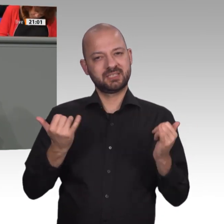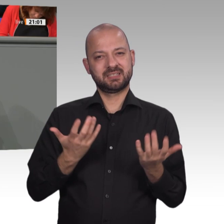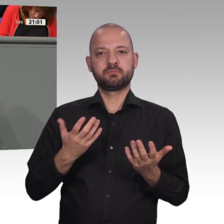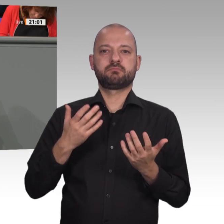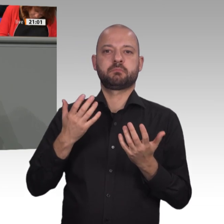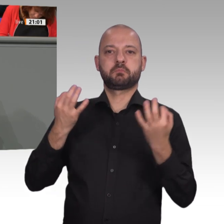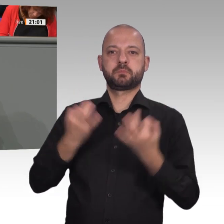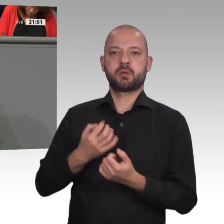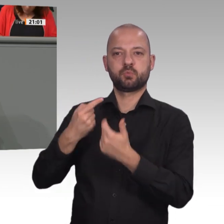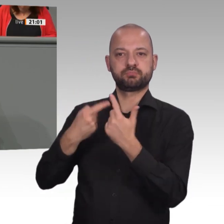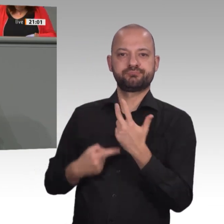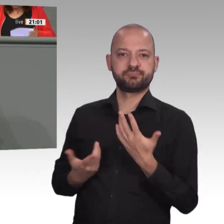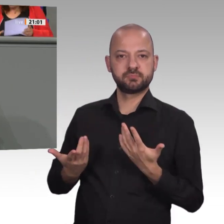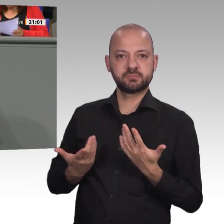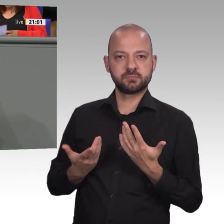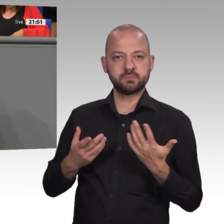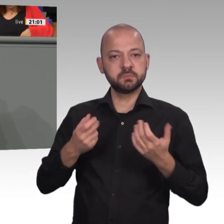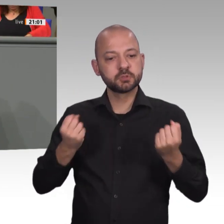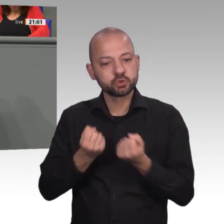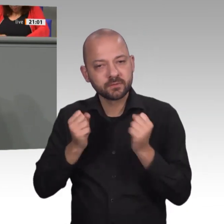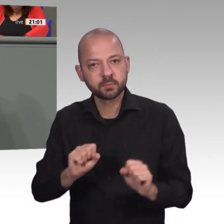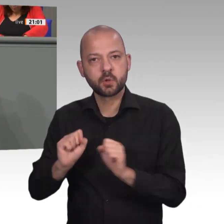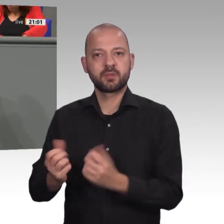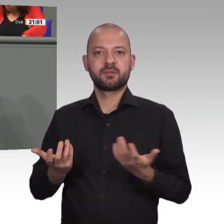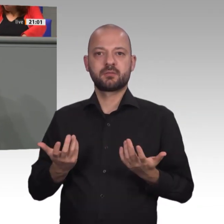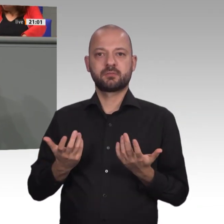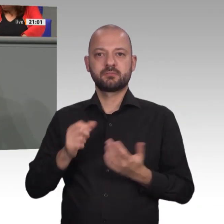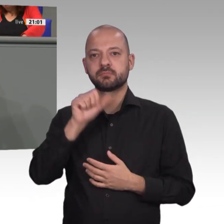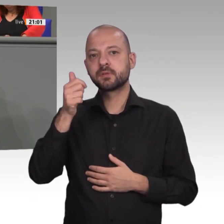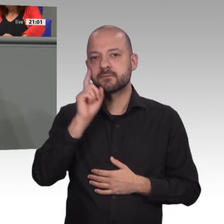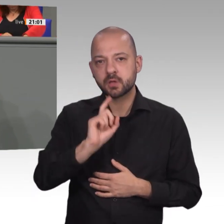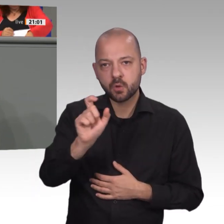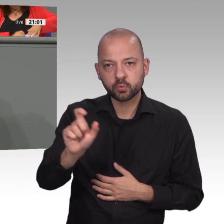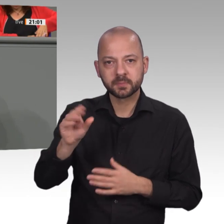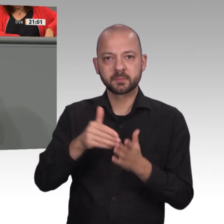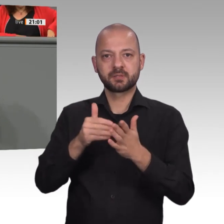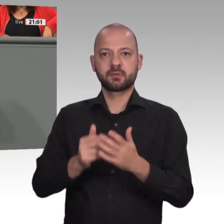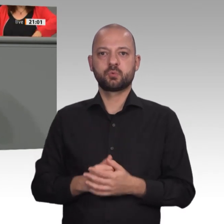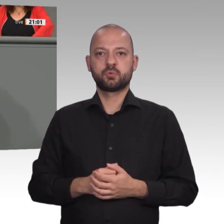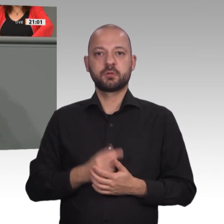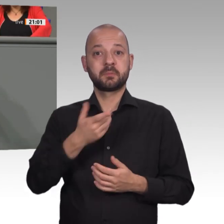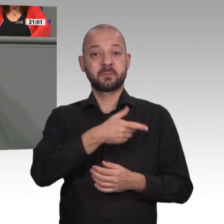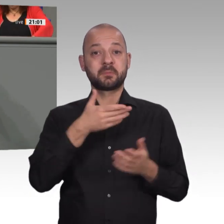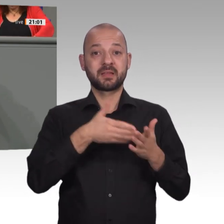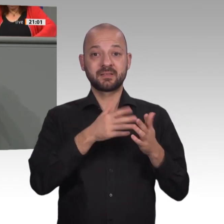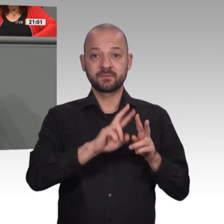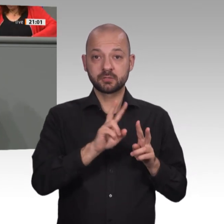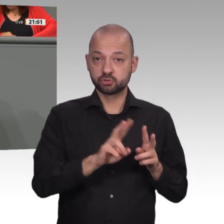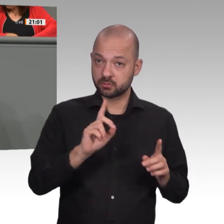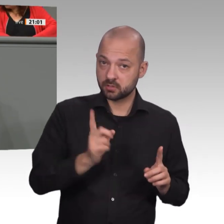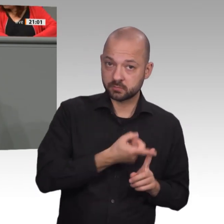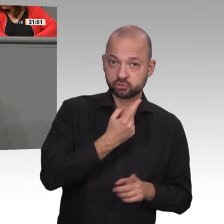sowie durch Anreize für die Beschäftigung bei öffentlichen und privaten Arbeitgebern im allgemeinen Arbeitsmarkt. Liebe